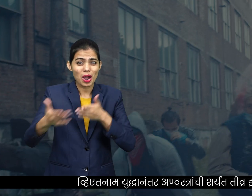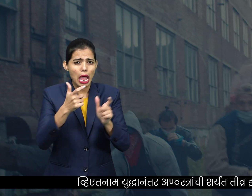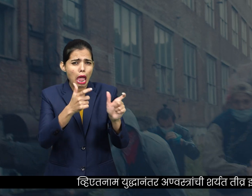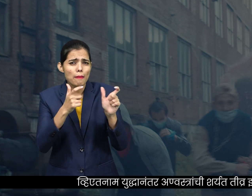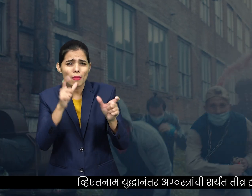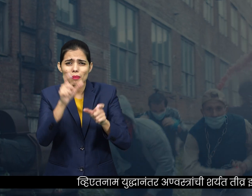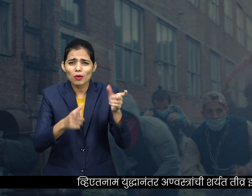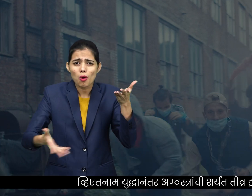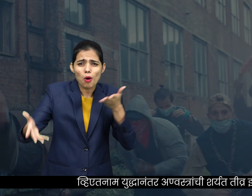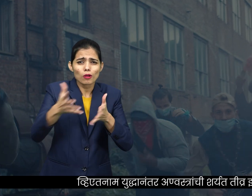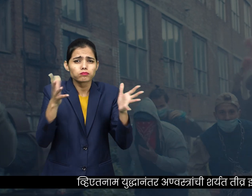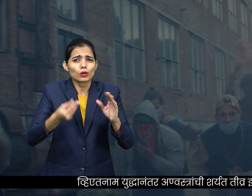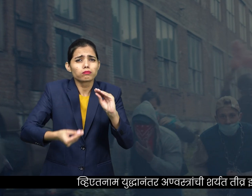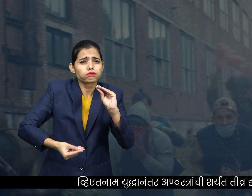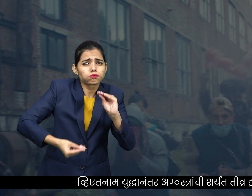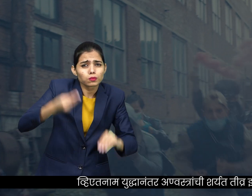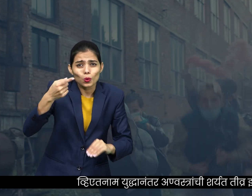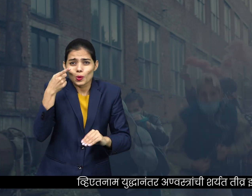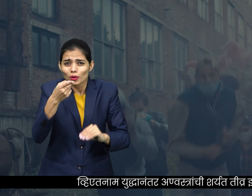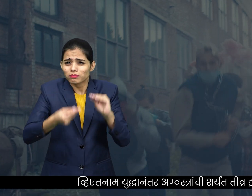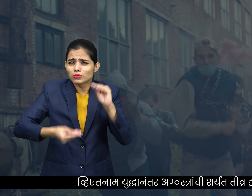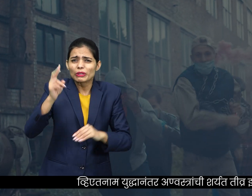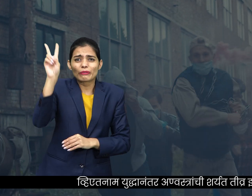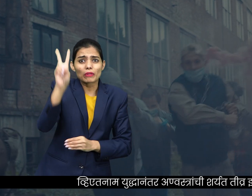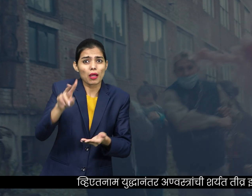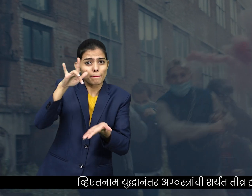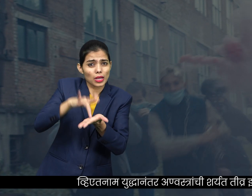व्हिएतनाम युद्धानंतर अण्वस्त्रांची शर्यत तीव्र झाली.